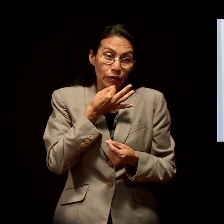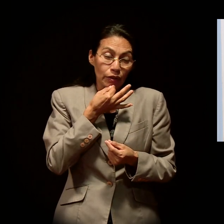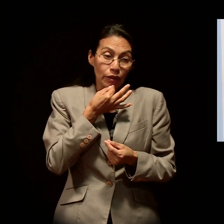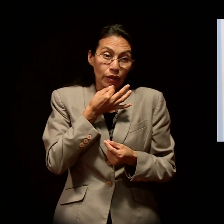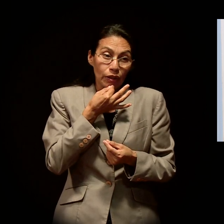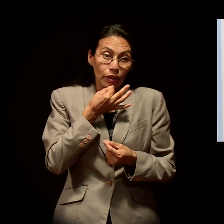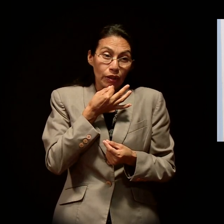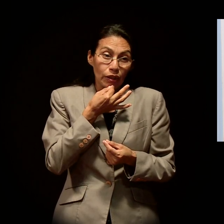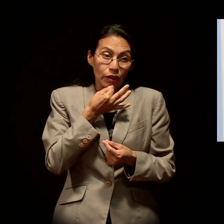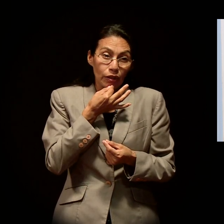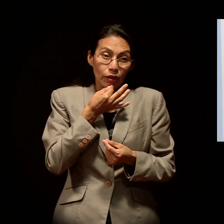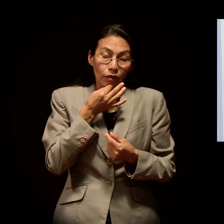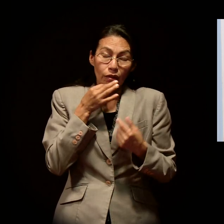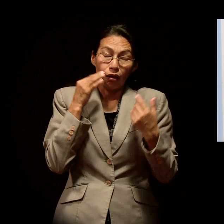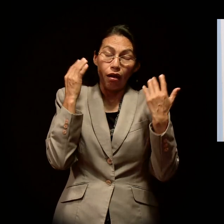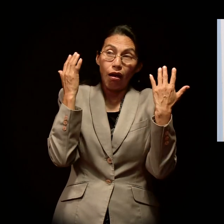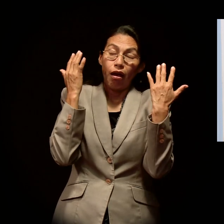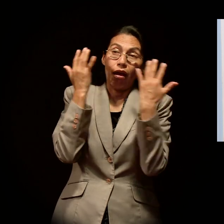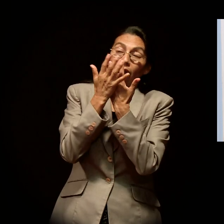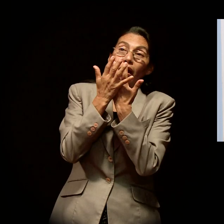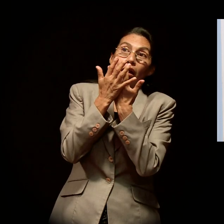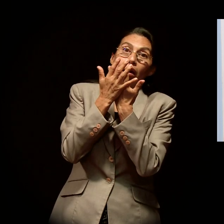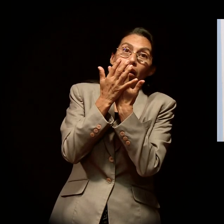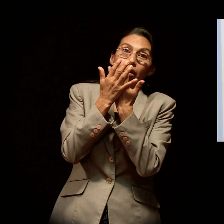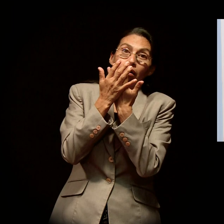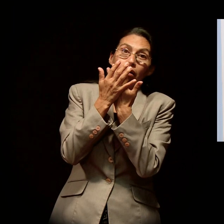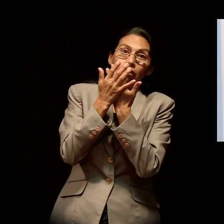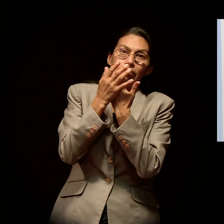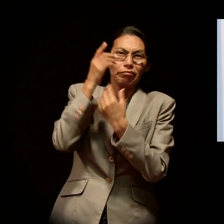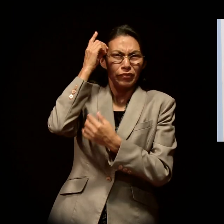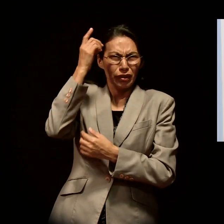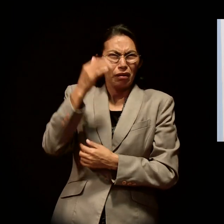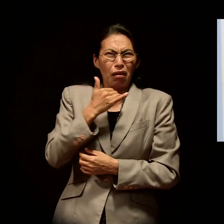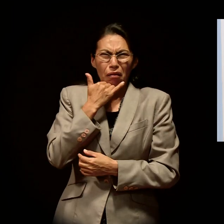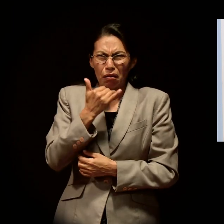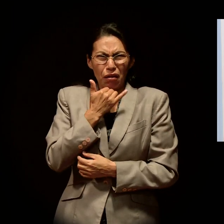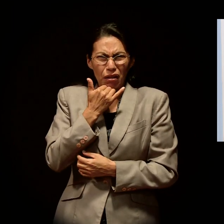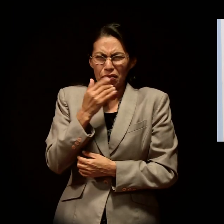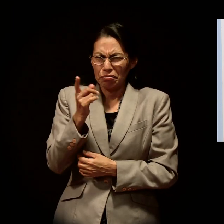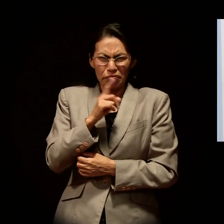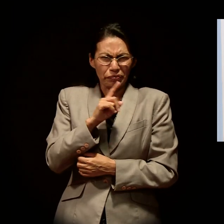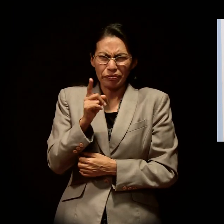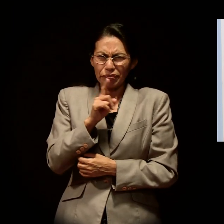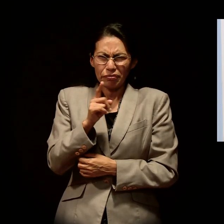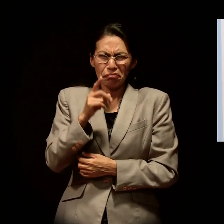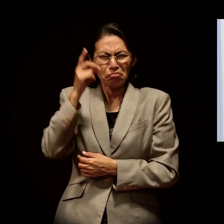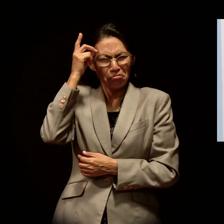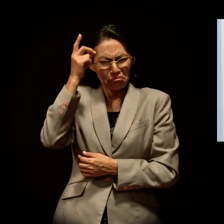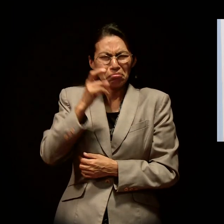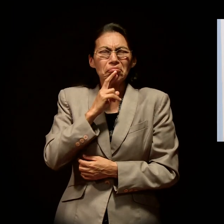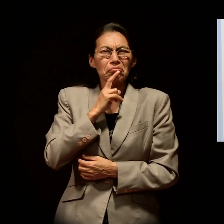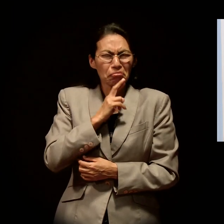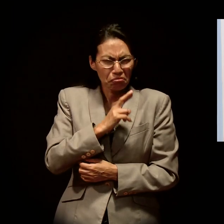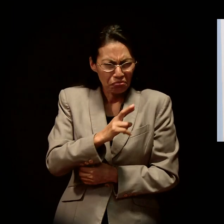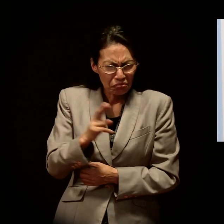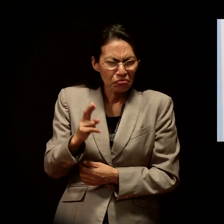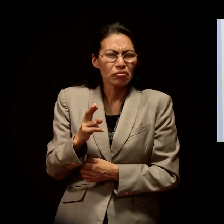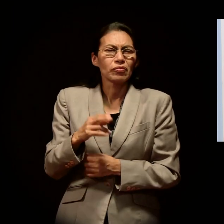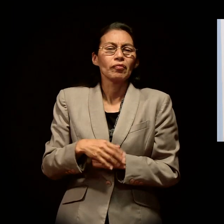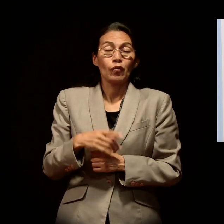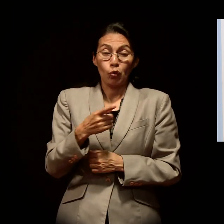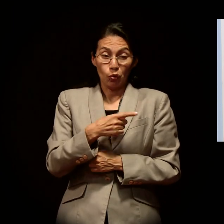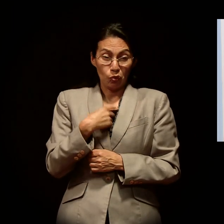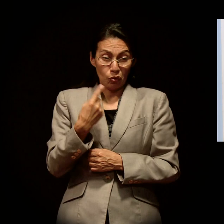en ese momento él empezó a reaccionar ya verdad porque Dios no se equivoca yo responde cuando